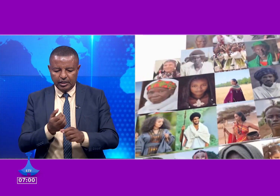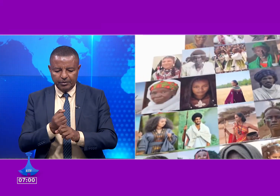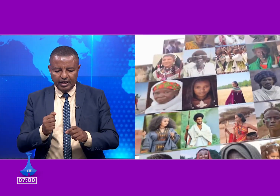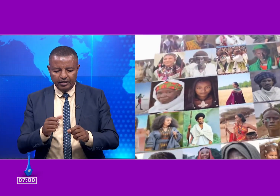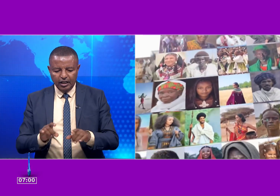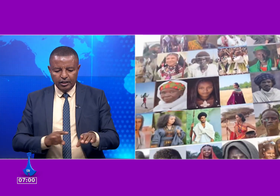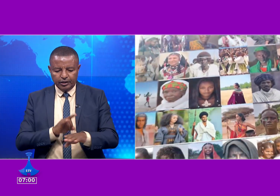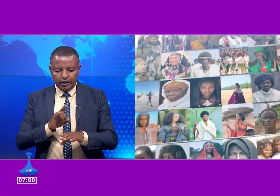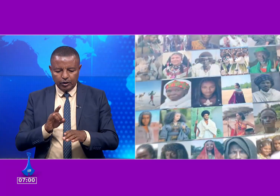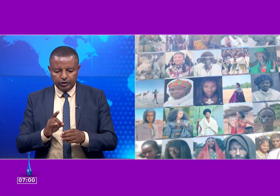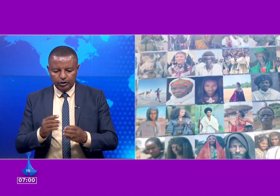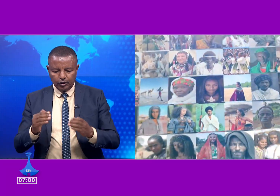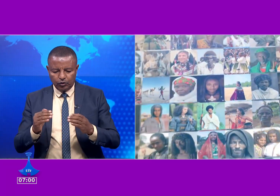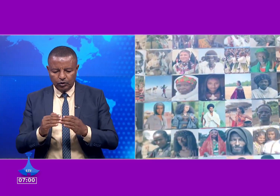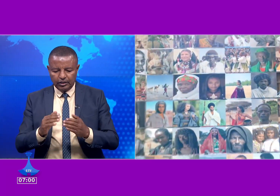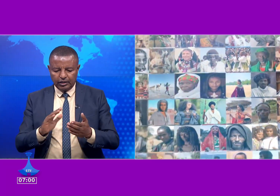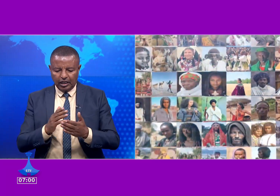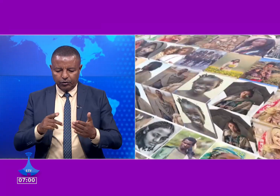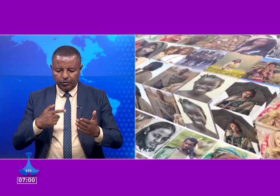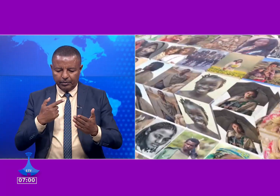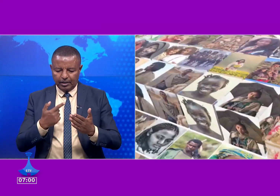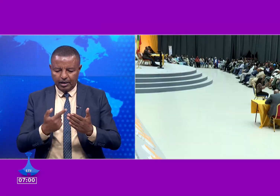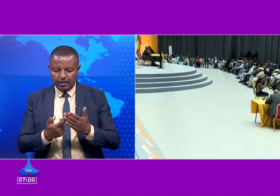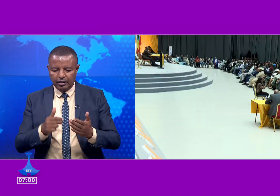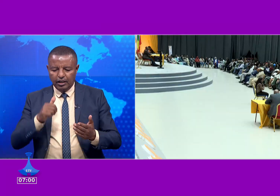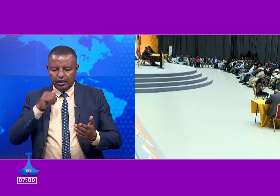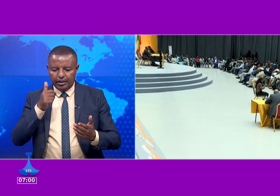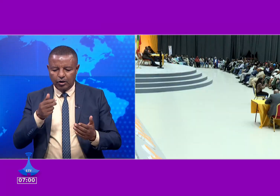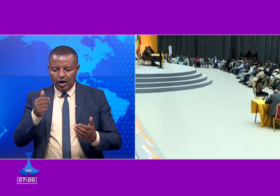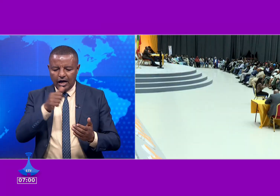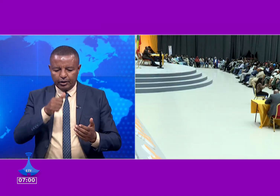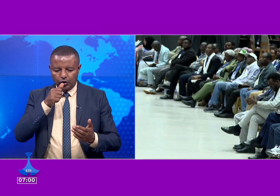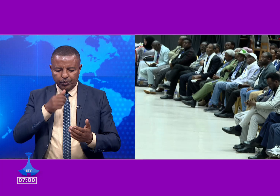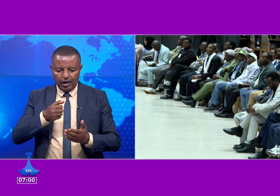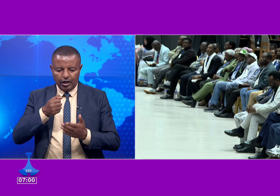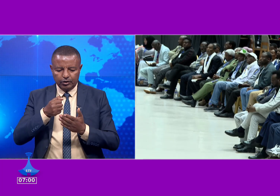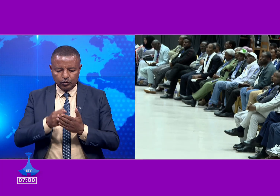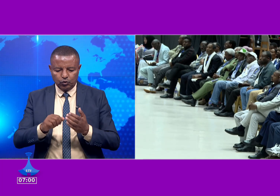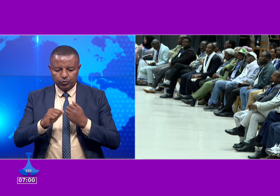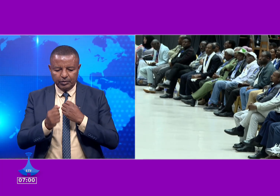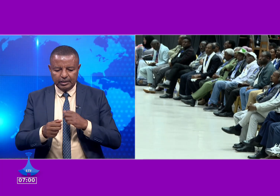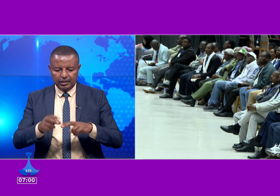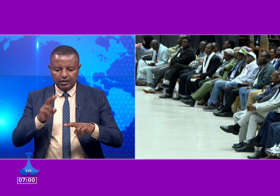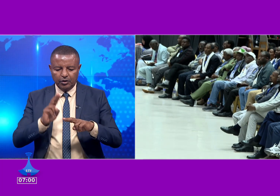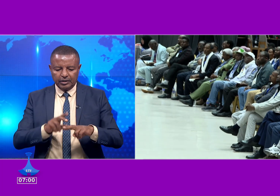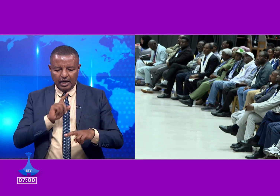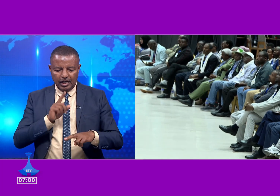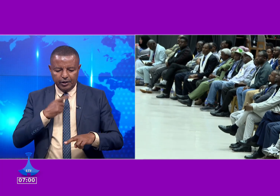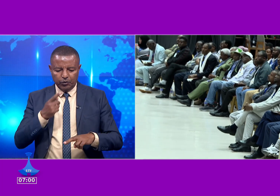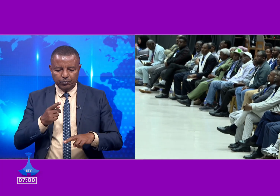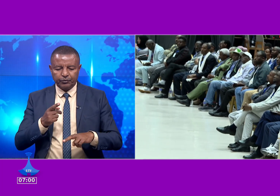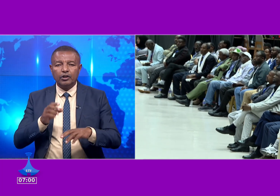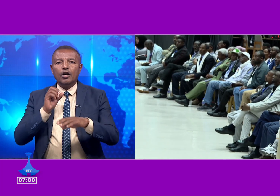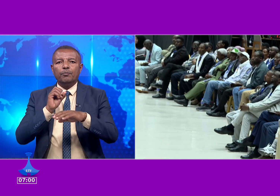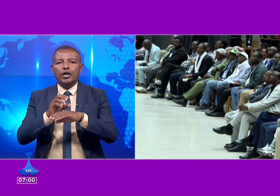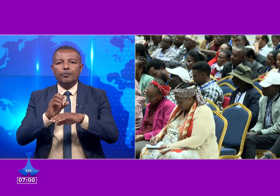መንገድ ለመፍታት የዜጎች እኩል ተሳትፎ በመረጋገጥ ለነገዋ ኢትዮጵያ ጽኑ መሰረት መጣል ላይ